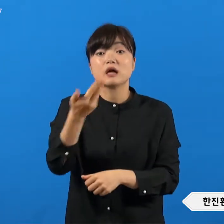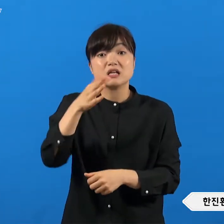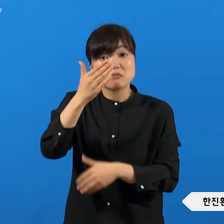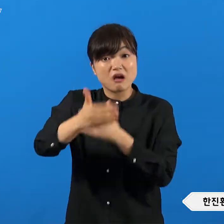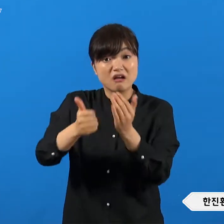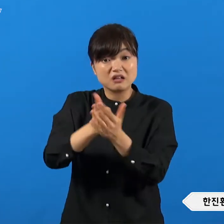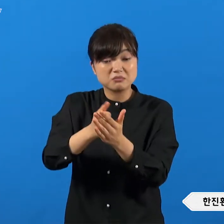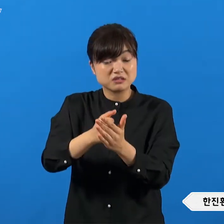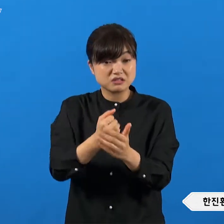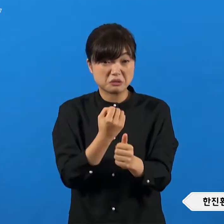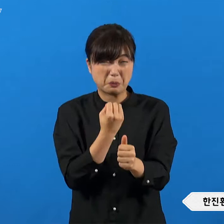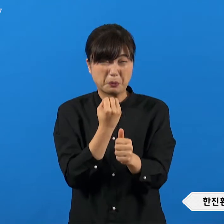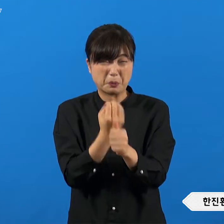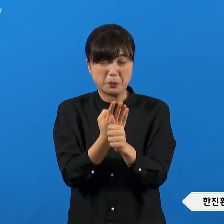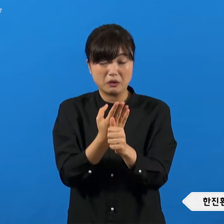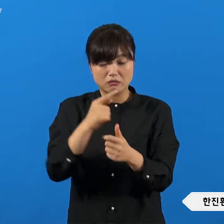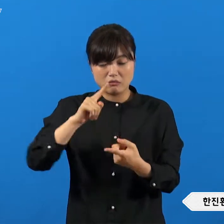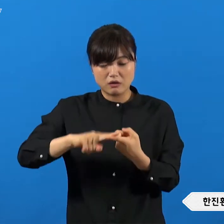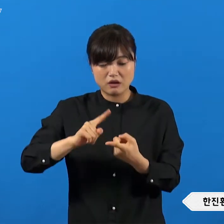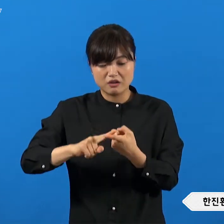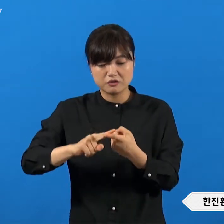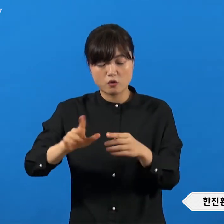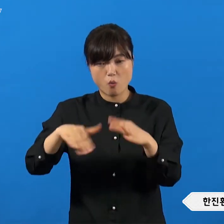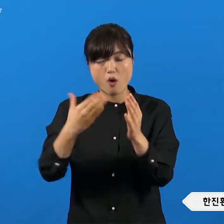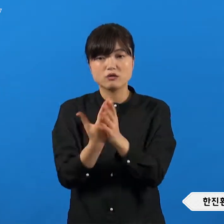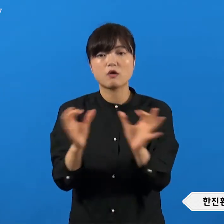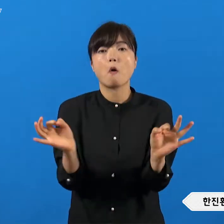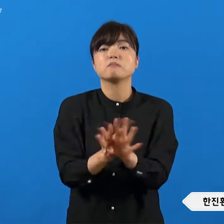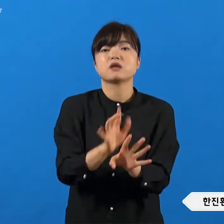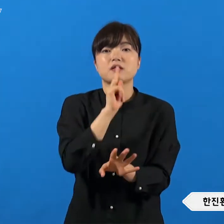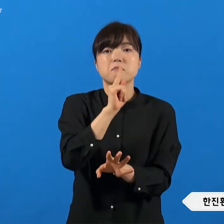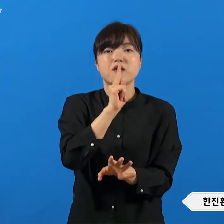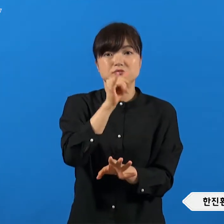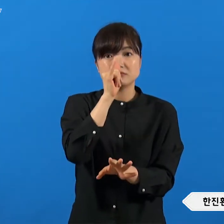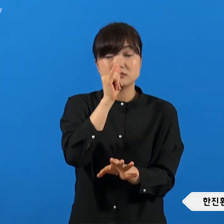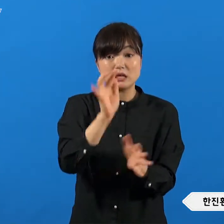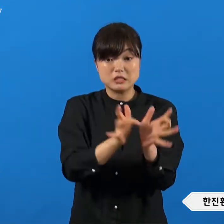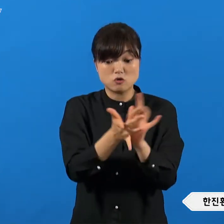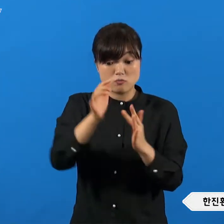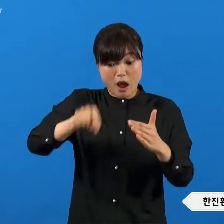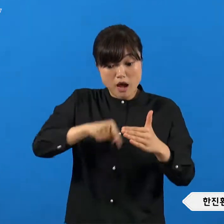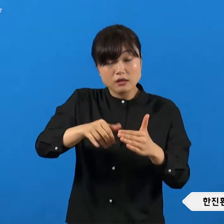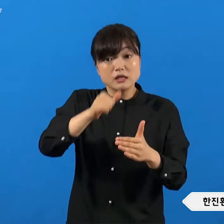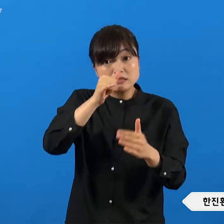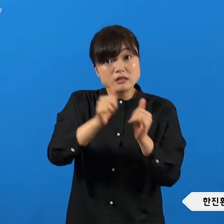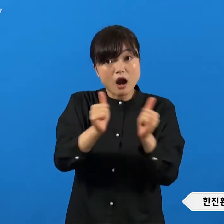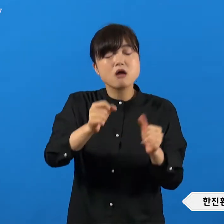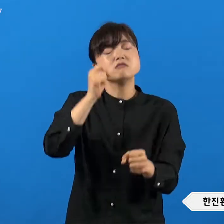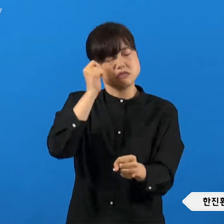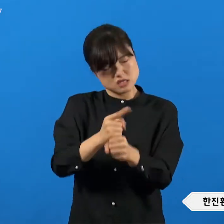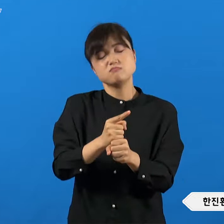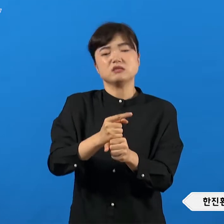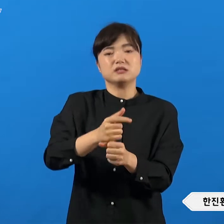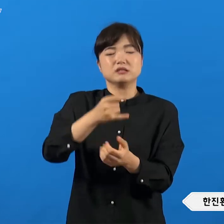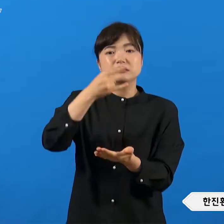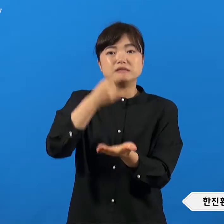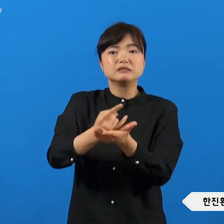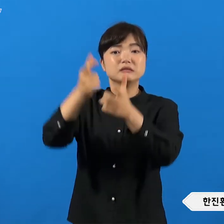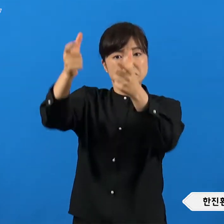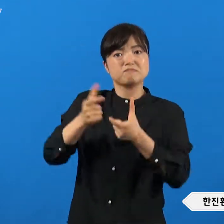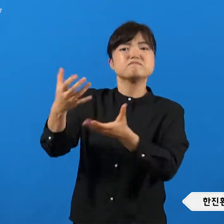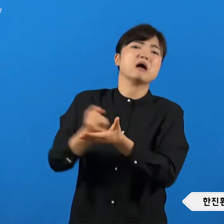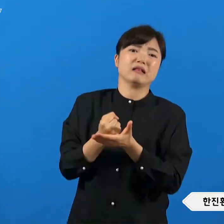고소를 무력화해버렸다는 것입니다. 왜냐하면 예수 안에 있는 사람은 이미 칭의를 받았기